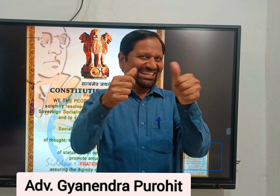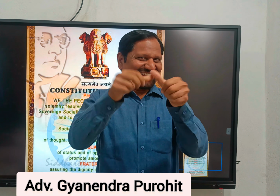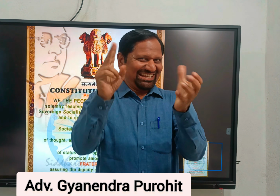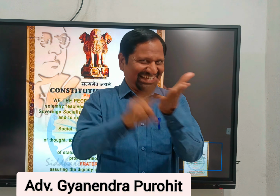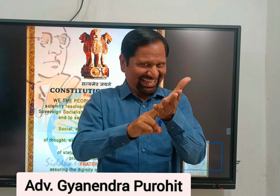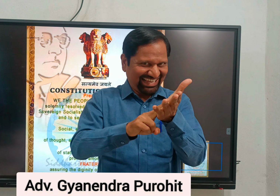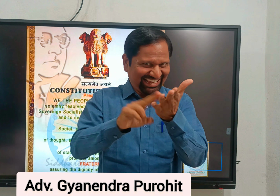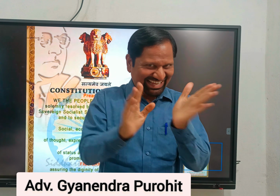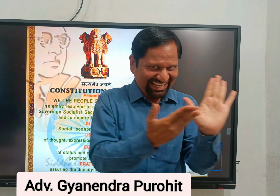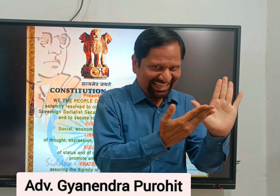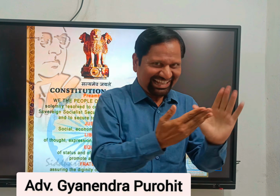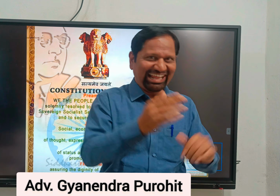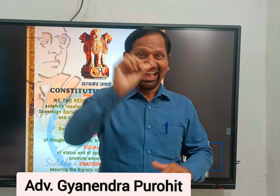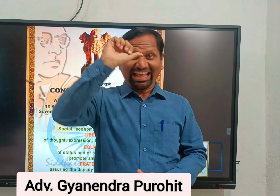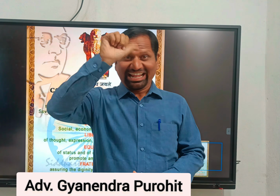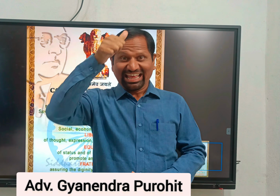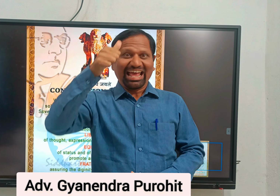है ज्ञान इंडिया।